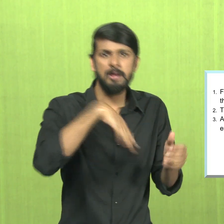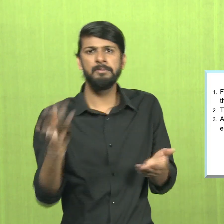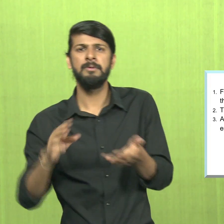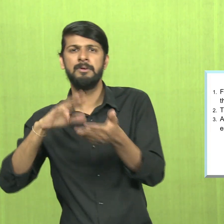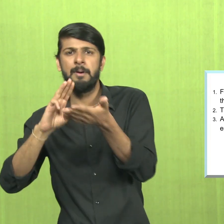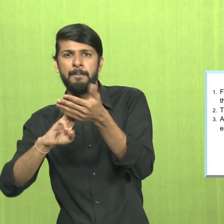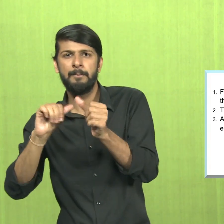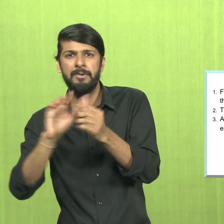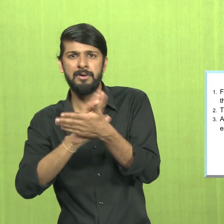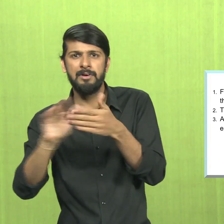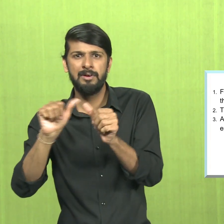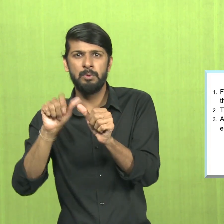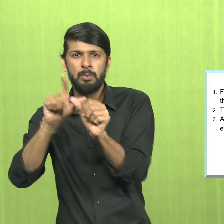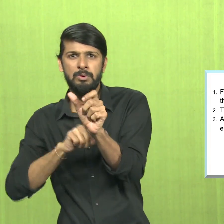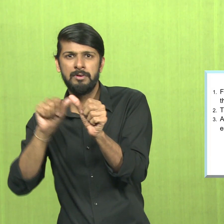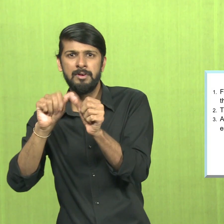हुआ था हुआ था